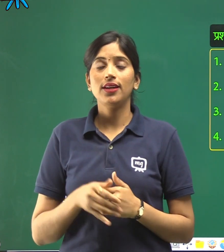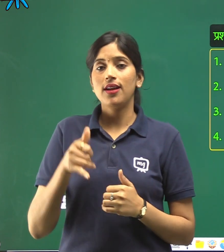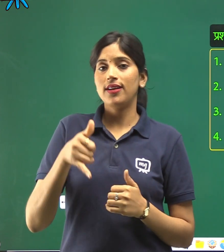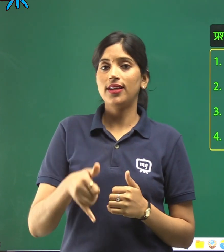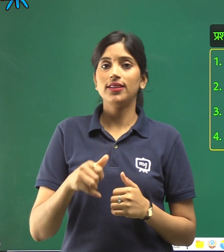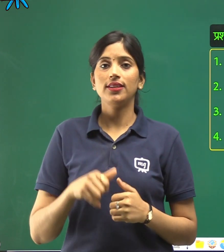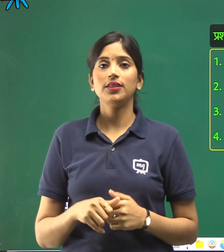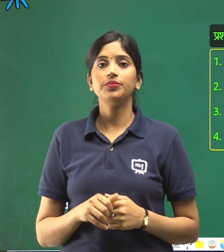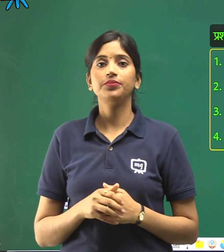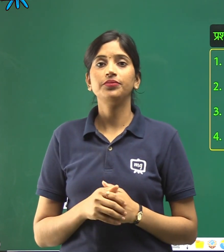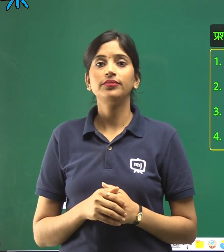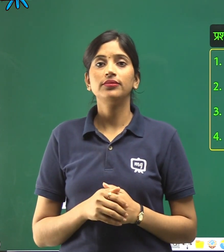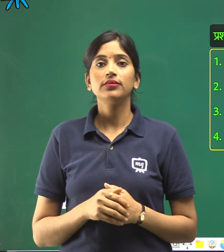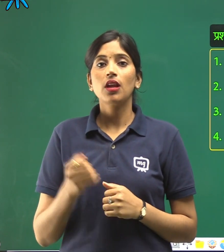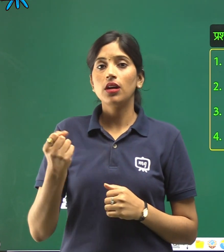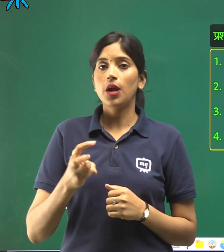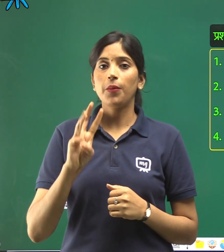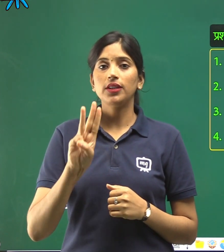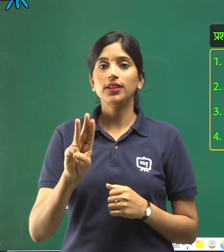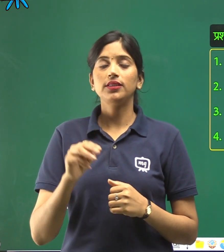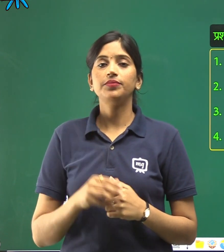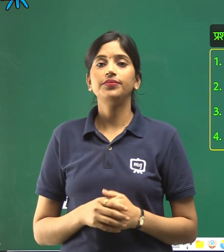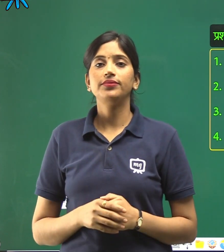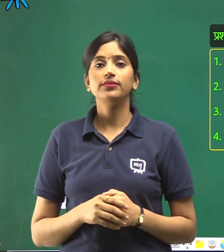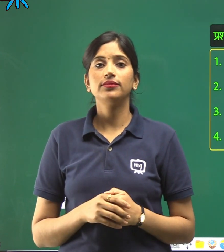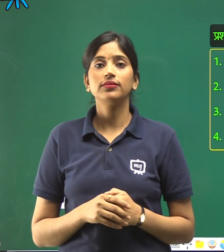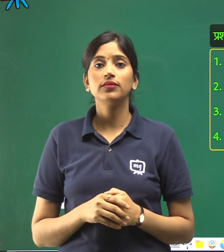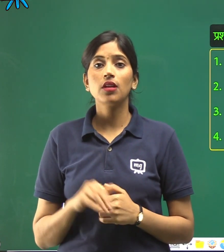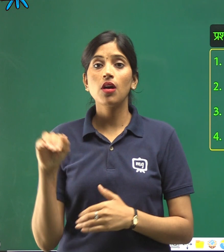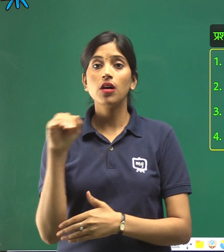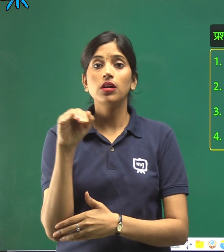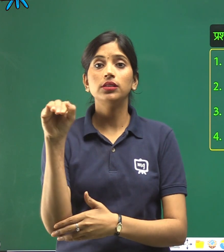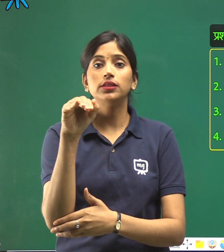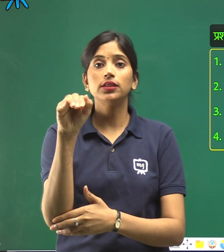रहती है। नंबर 3, सांप